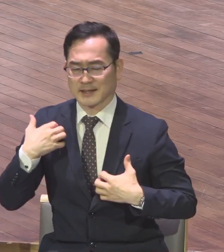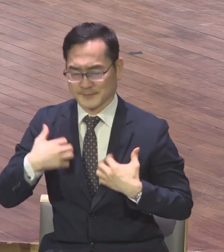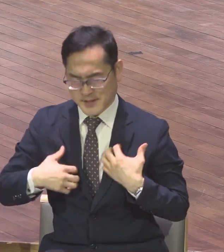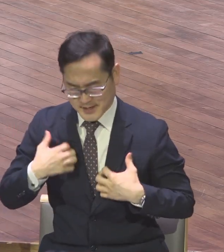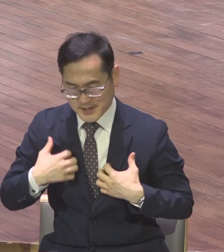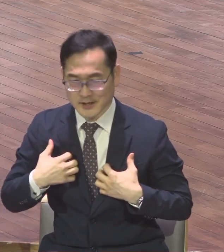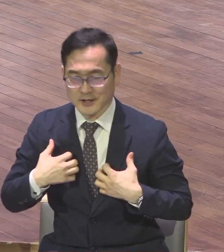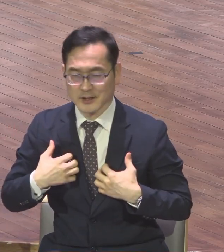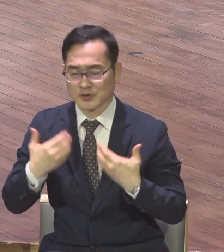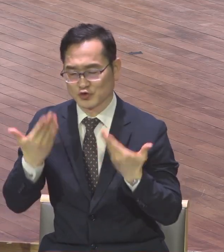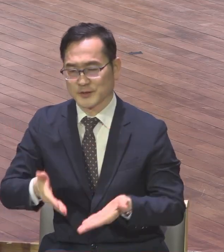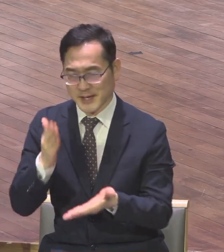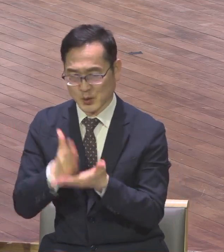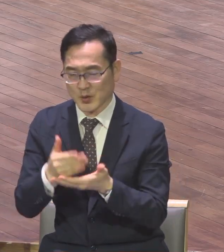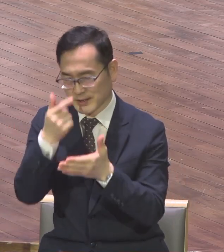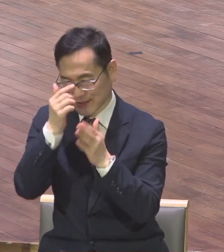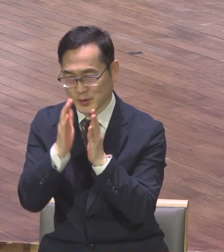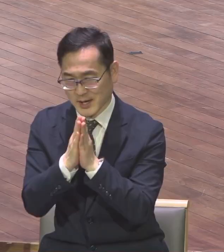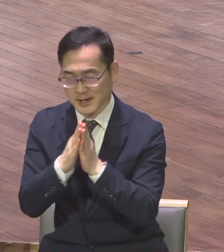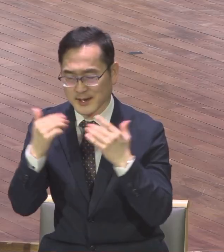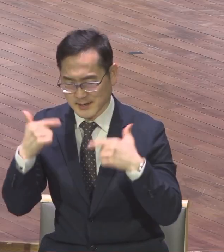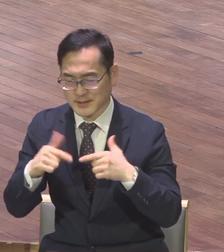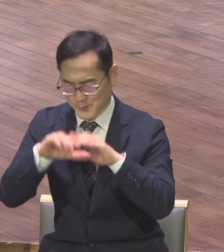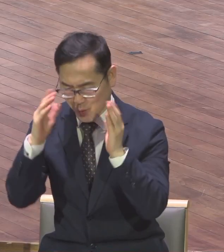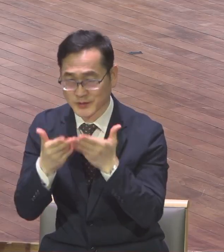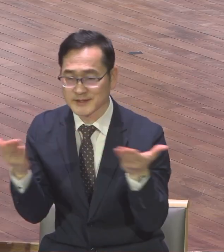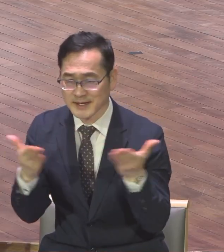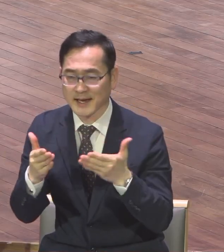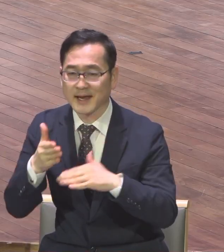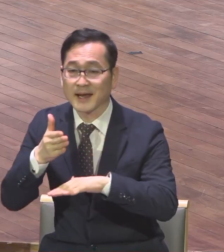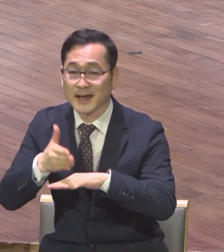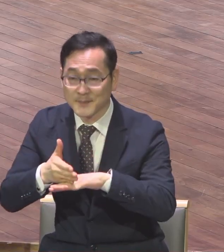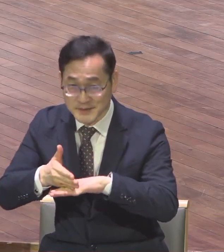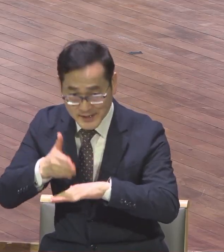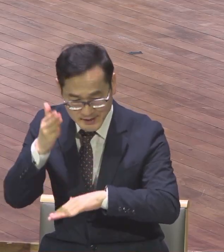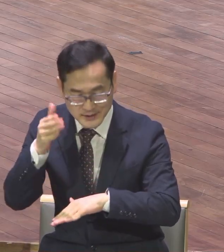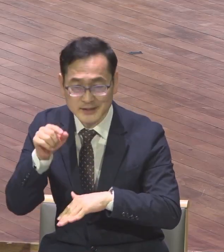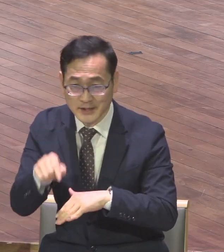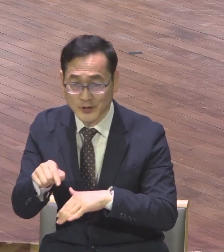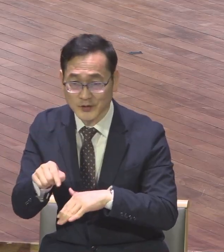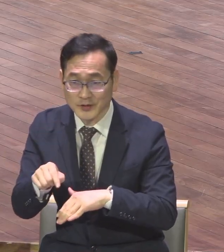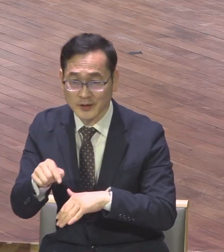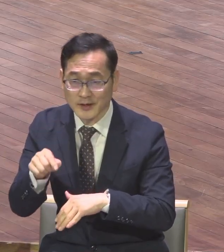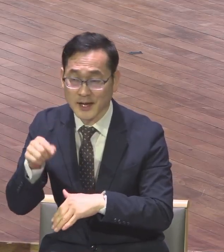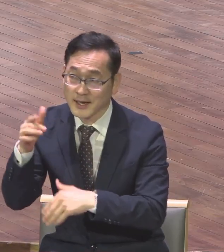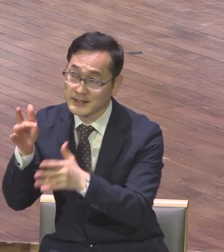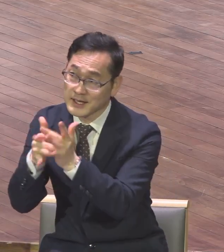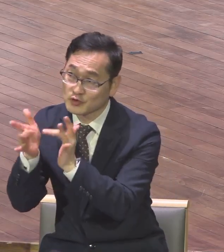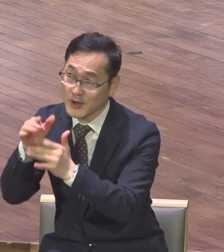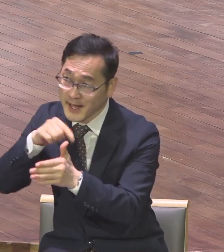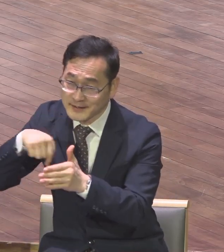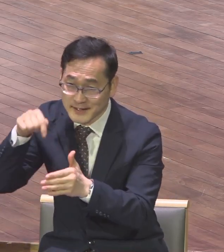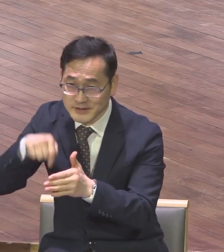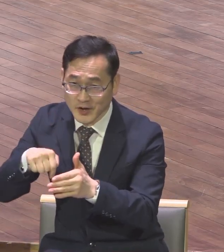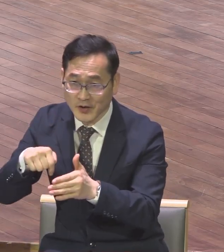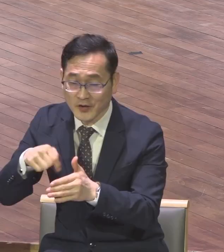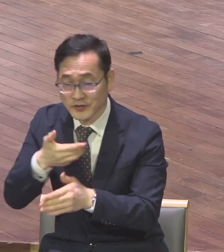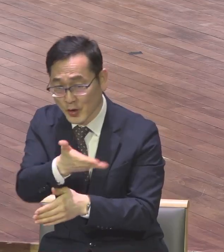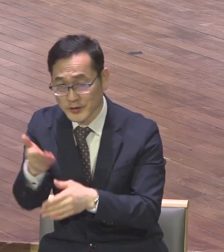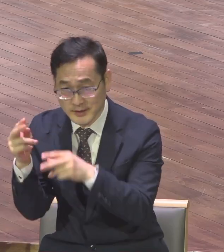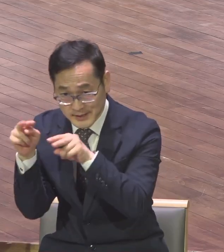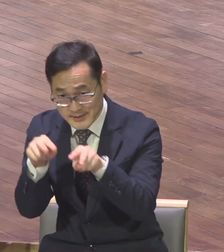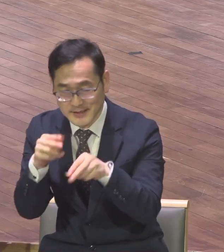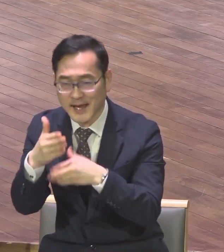항상 기뻐하라, 쉬지 말고 기도하라, 범사에 감사하라. 이것이 그리스도 예수 안에서 너희를